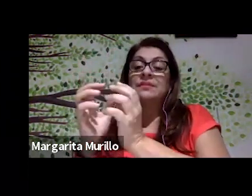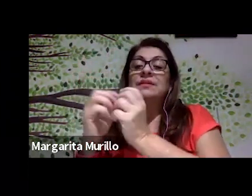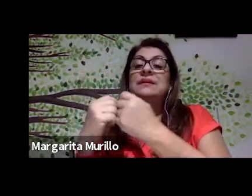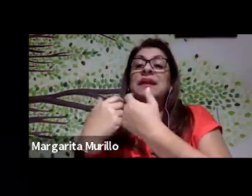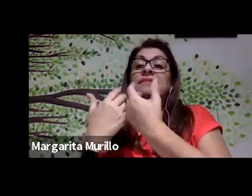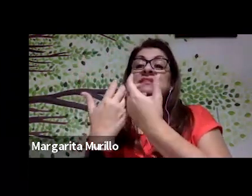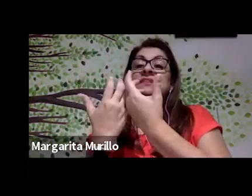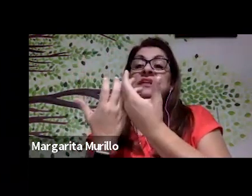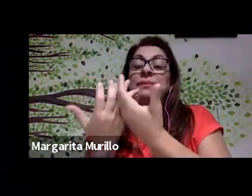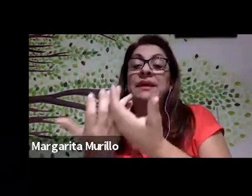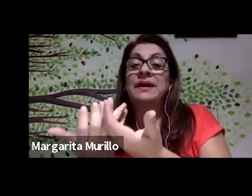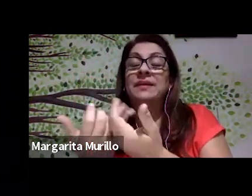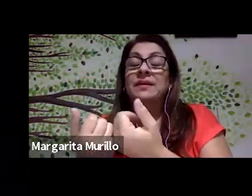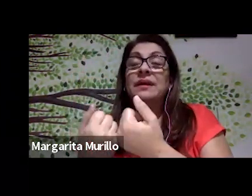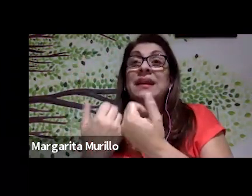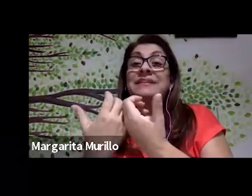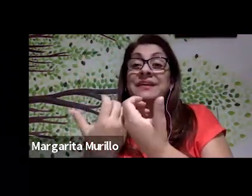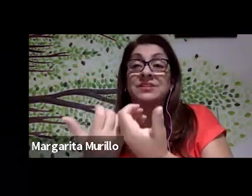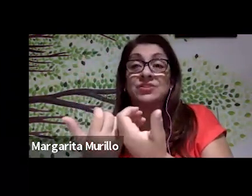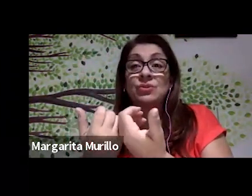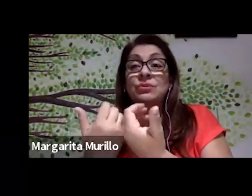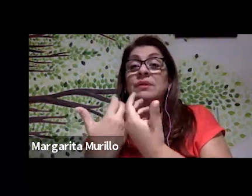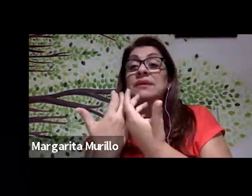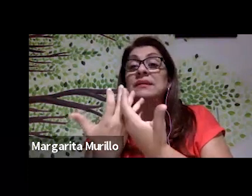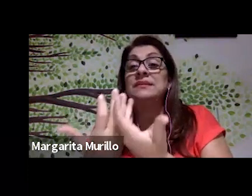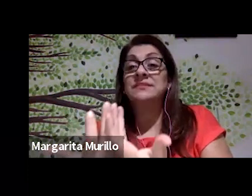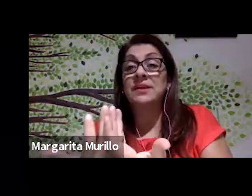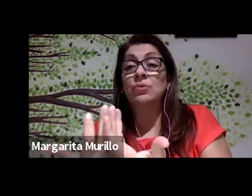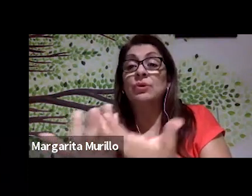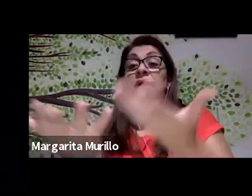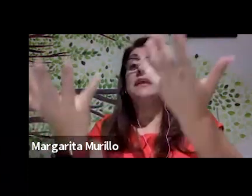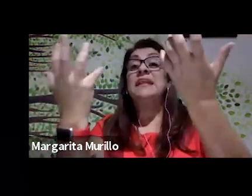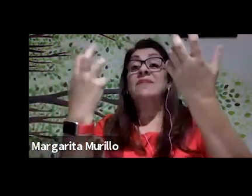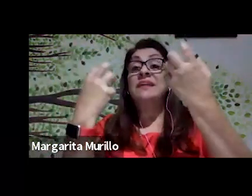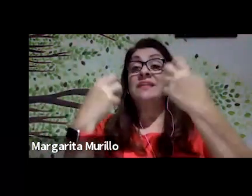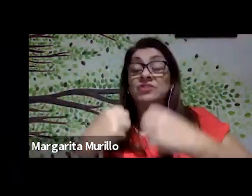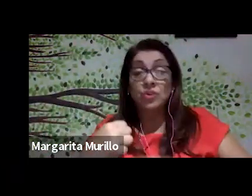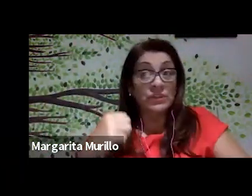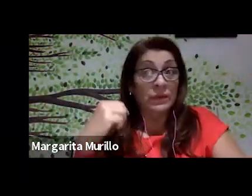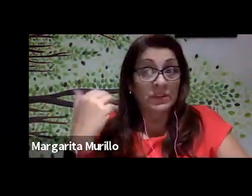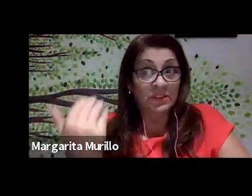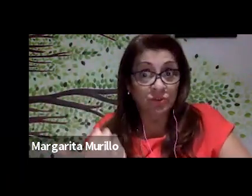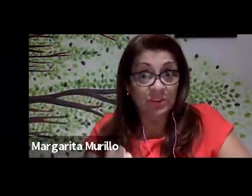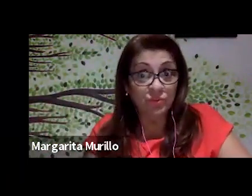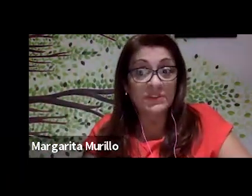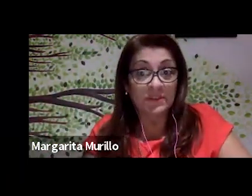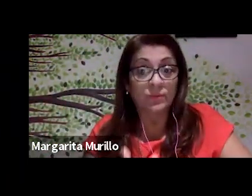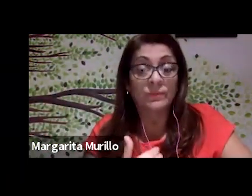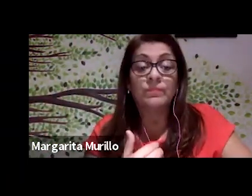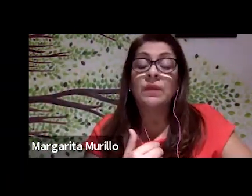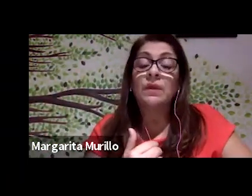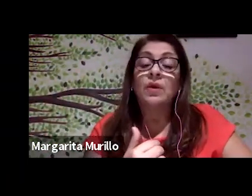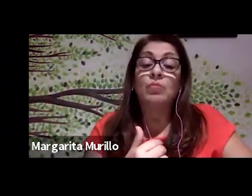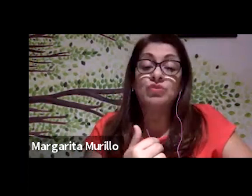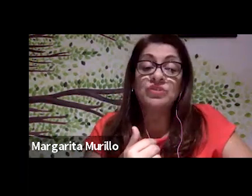y a la vez tiene que manejar la atracción y el deseo y la validación de la orientación de su